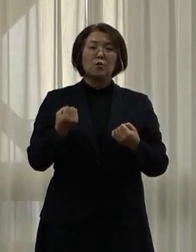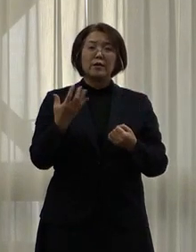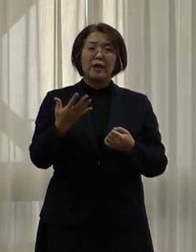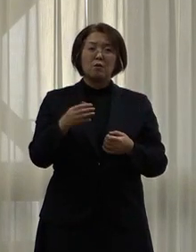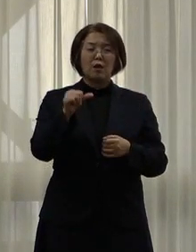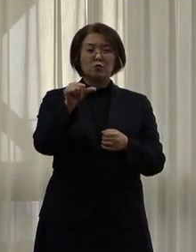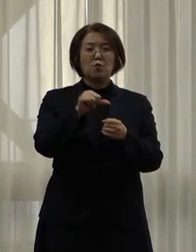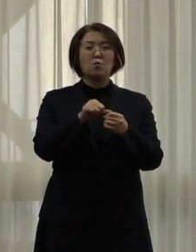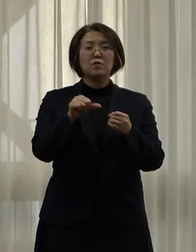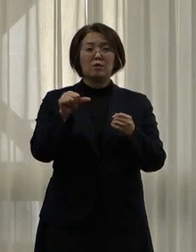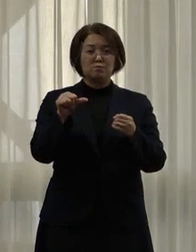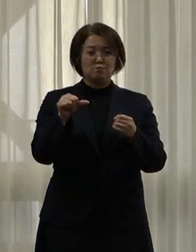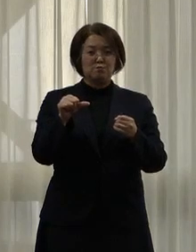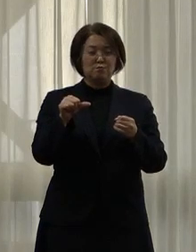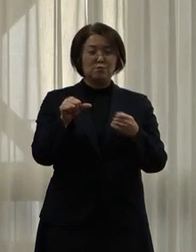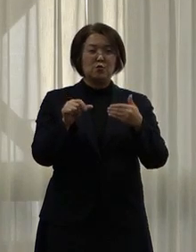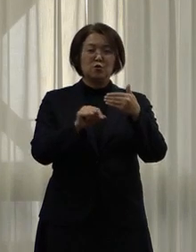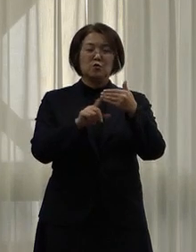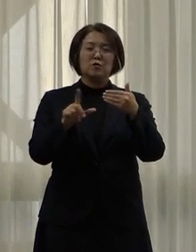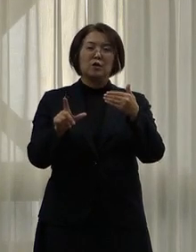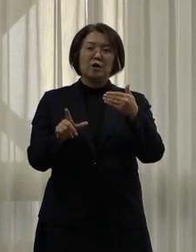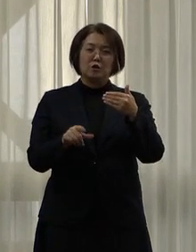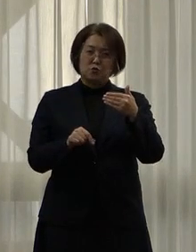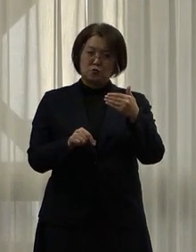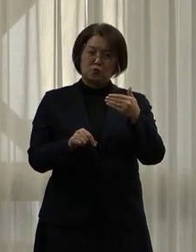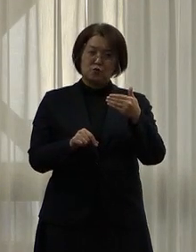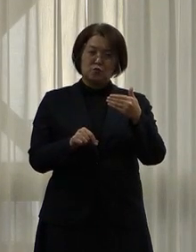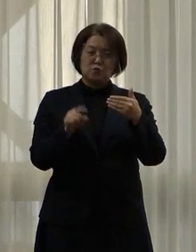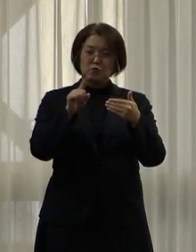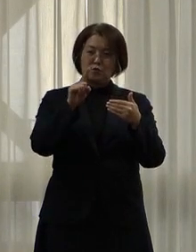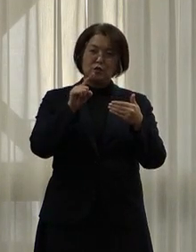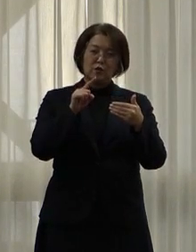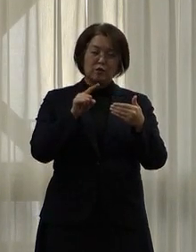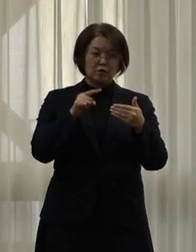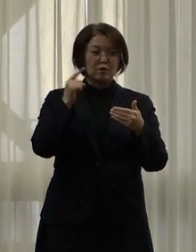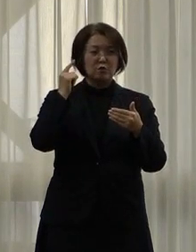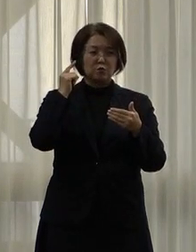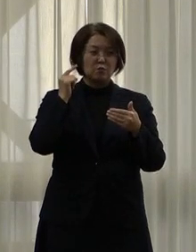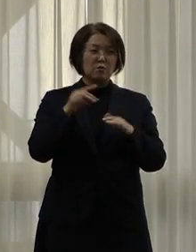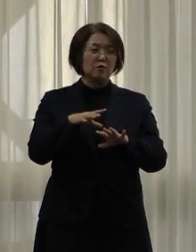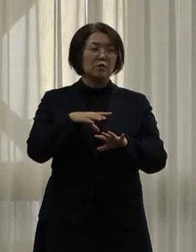の、9月でしたかな、最初の、